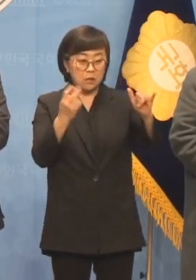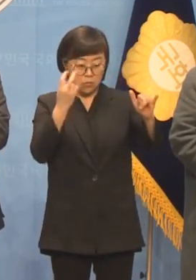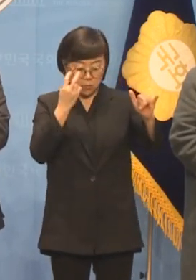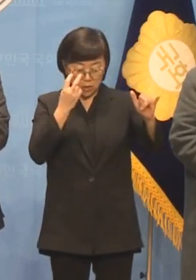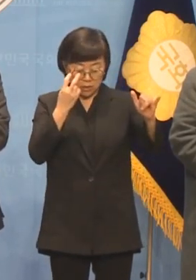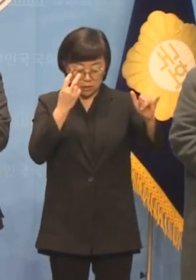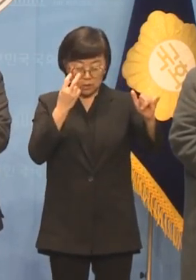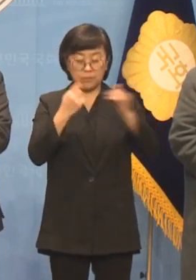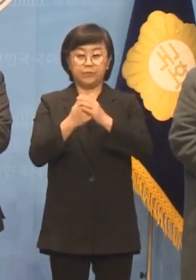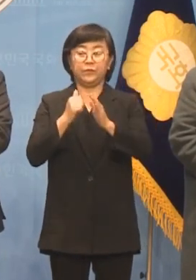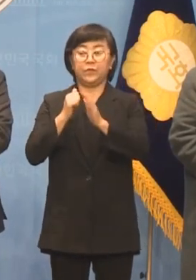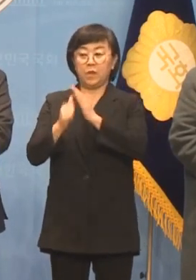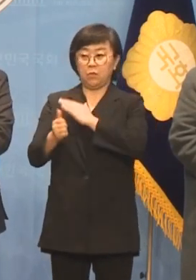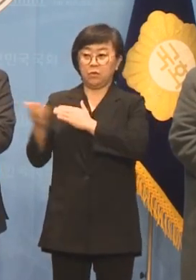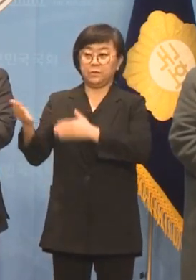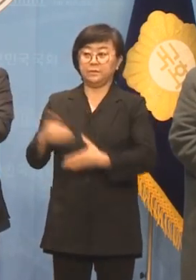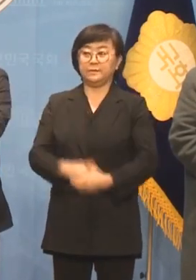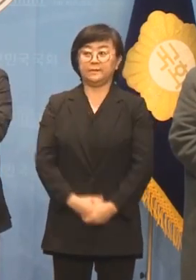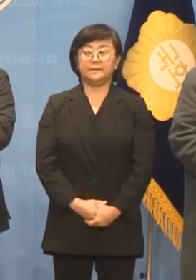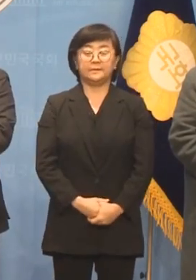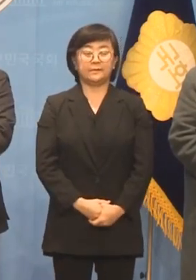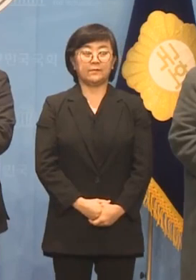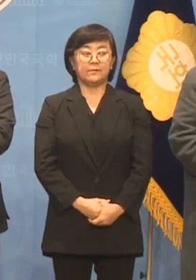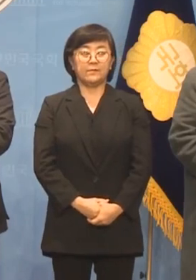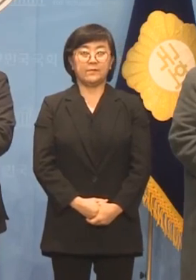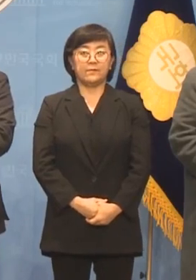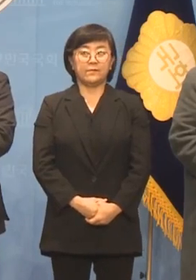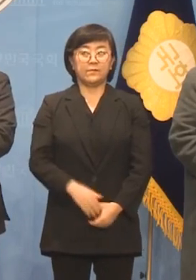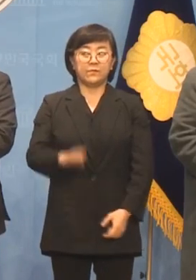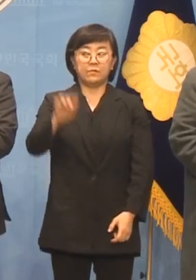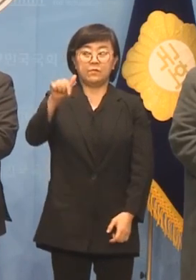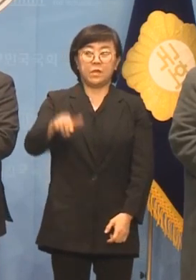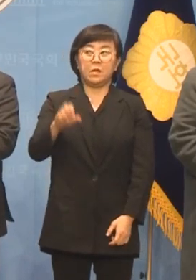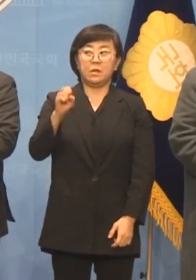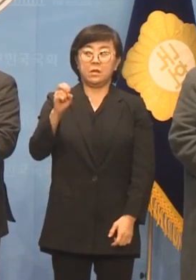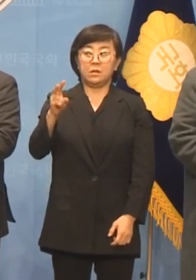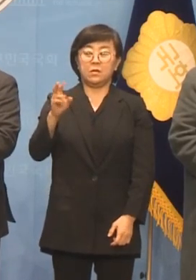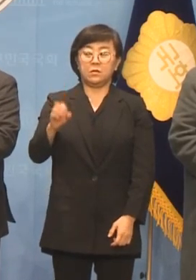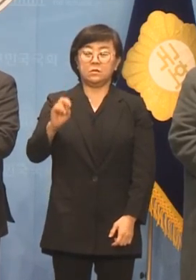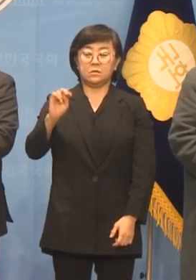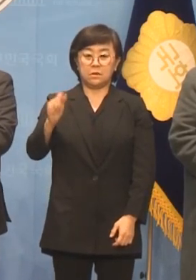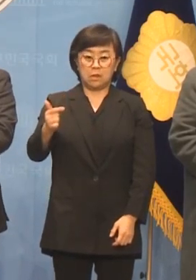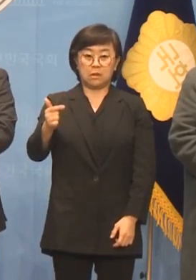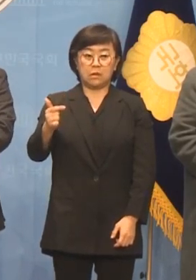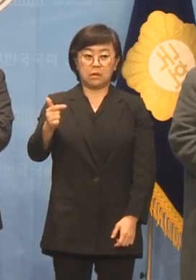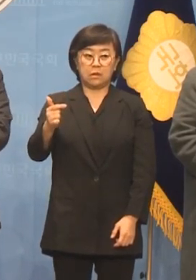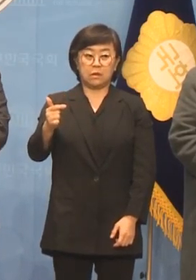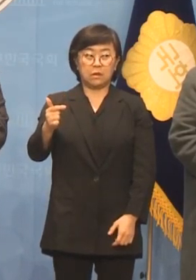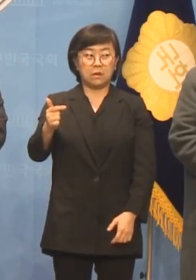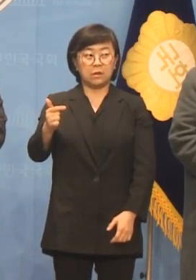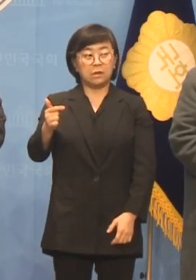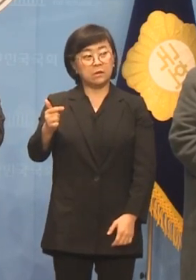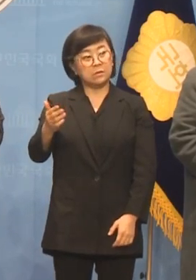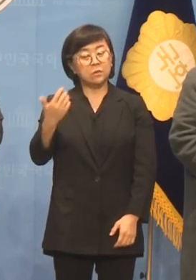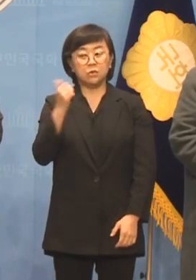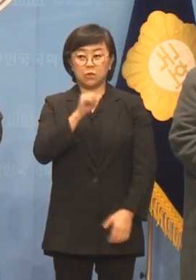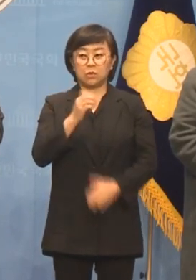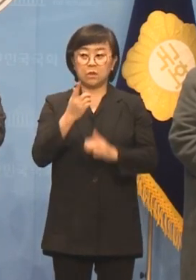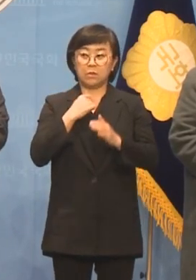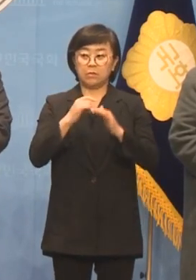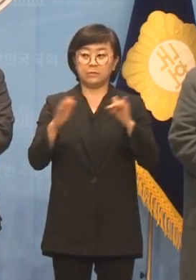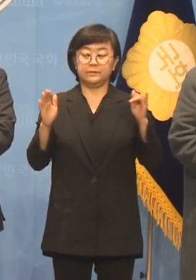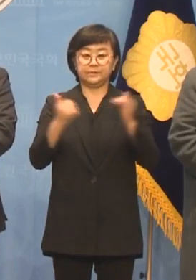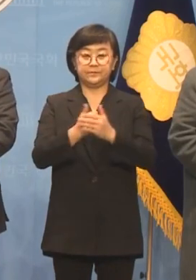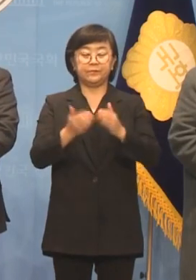오동현 대표 변호사 모셨습니다. 민생경제연구소 박영선 운영위원장 참여해 주셨습니다. 아까 소개해드렸던 이